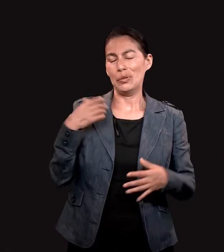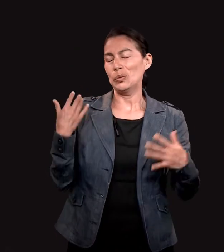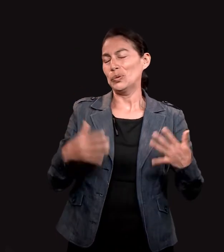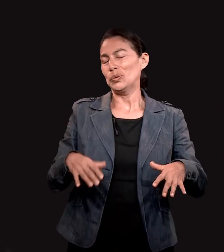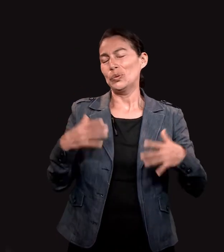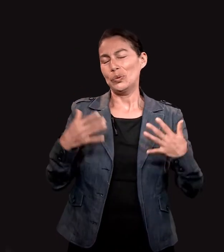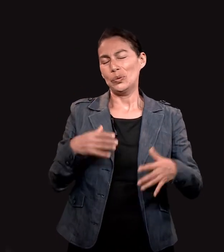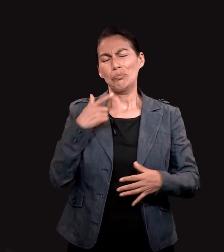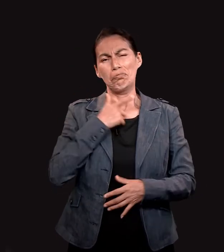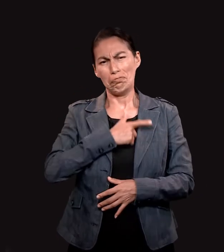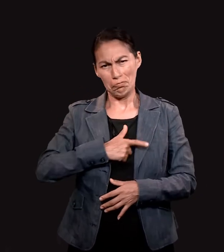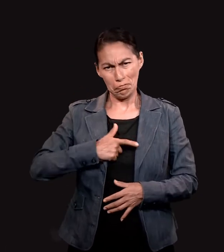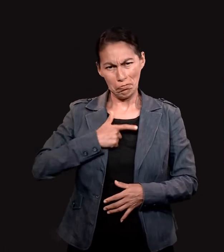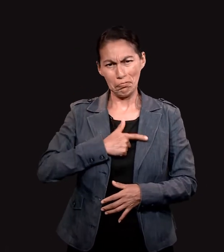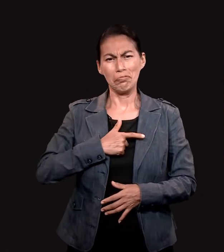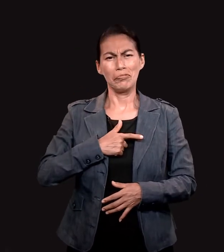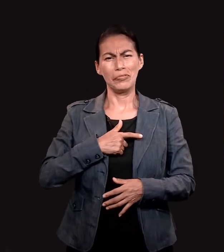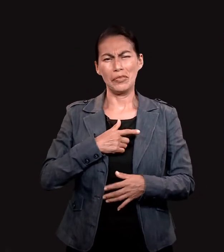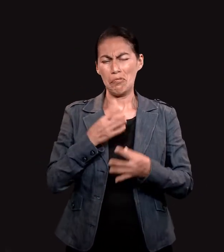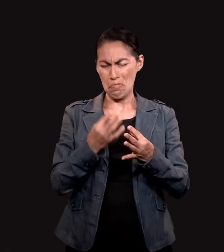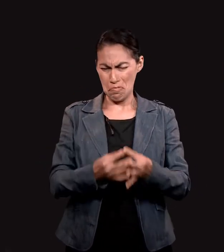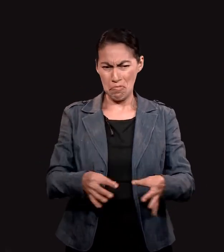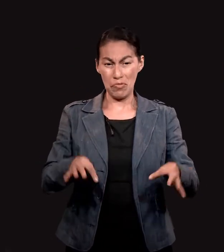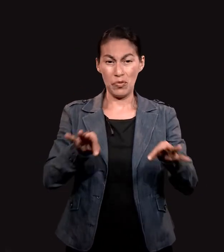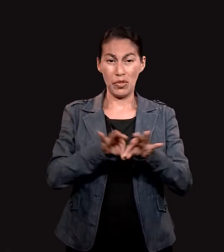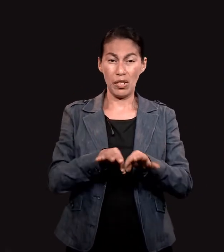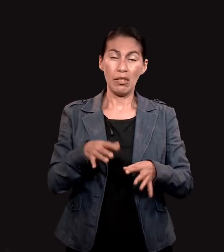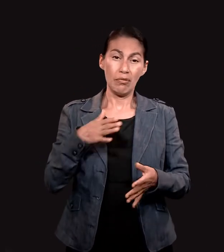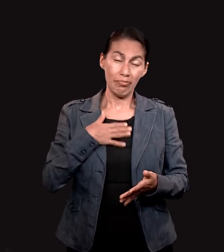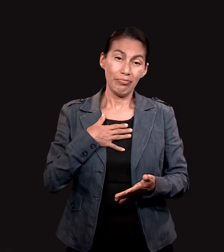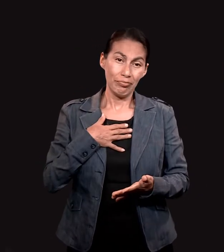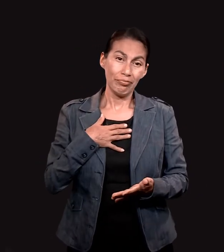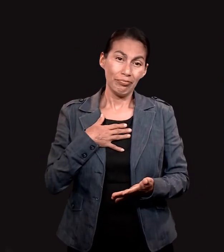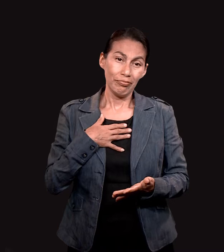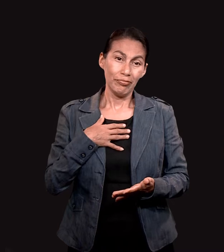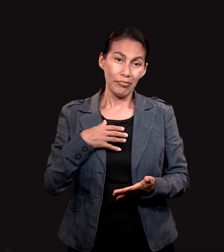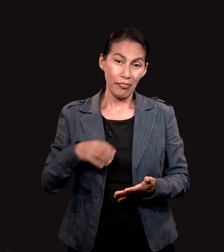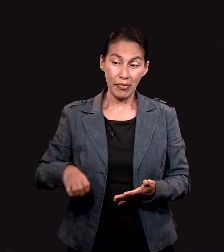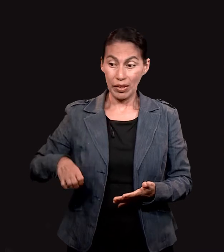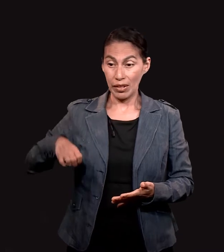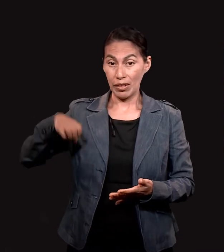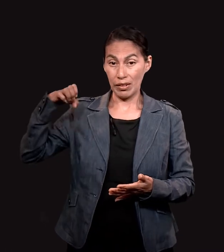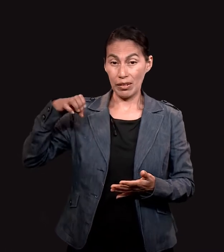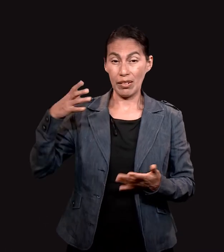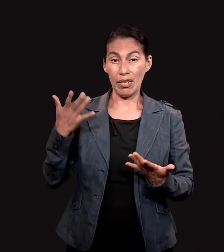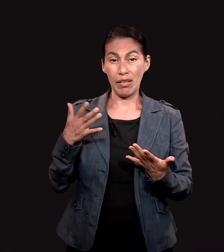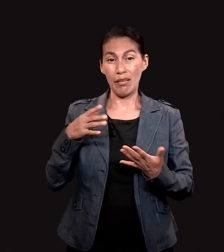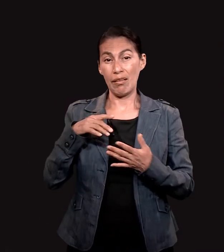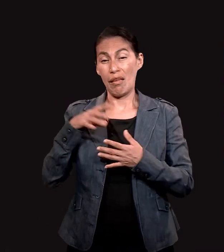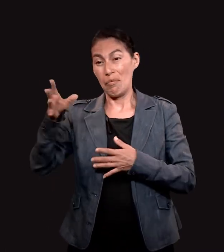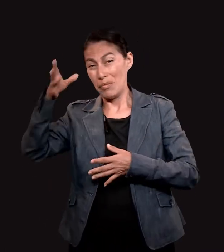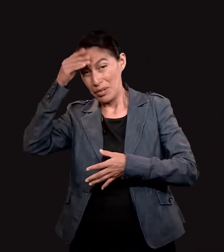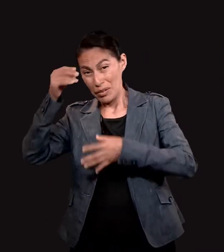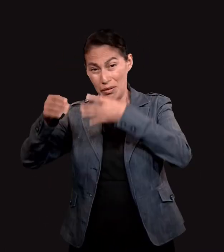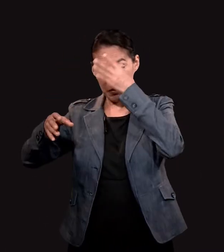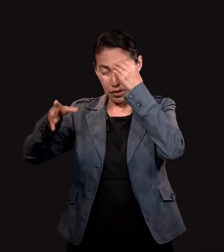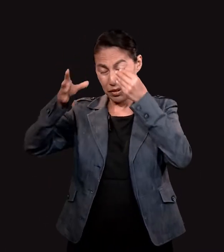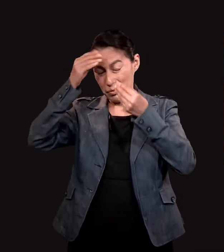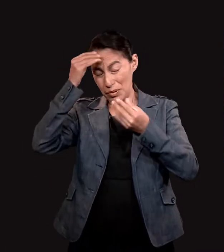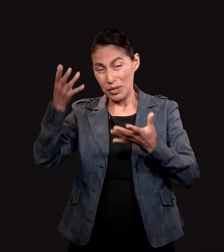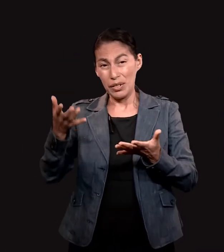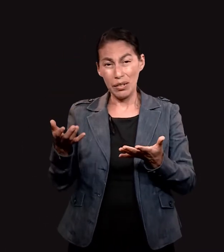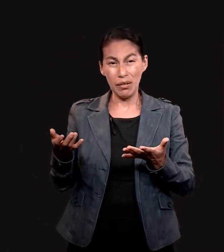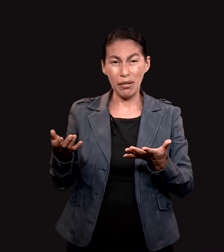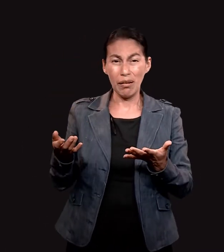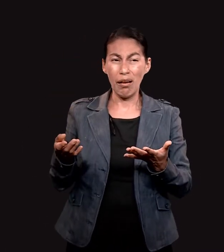los clubes, como en algún momento lo he llegado a decir, pues han sido parte fundamental en mi crecimiento, porque prácticamente ahí fue donde yo